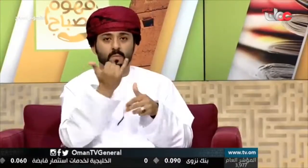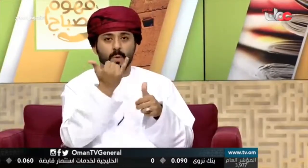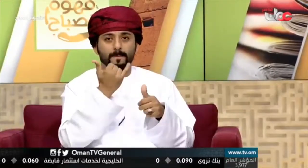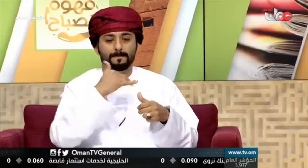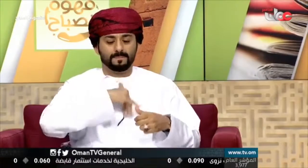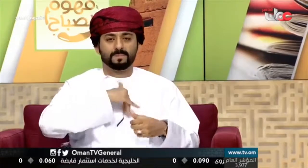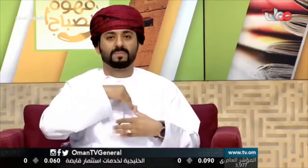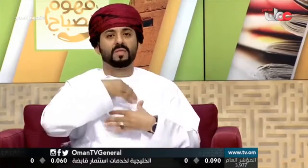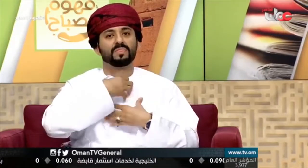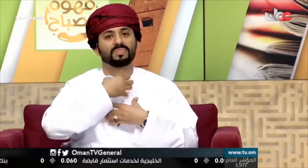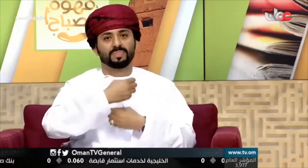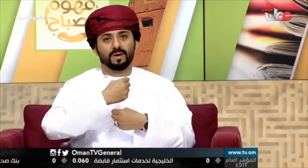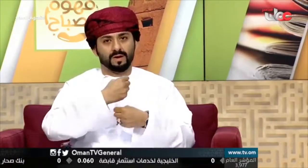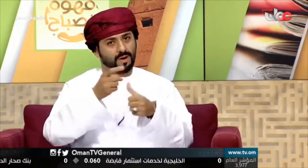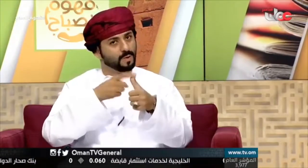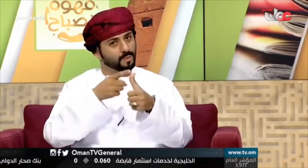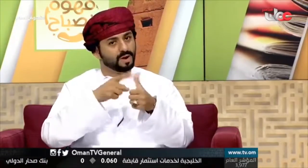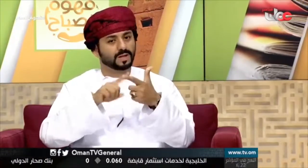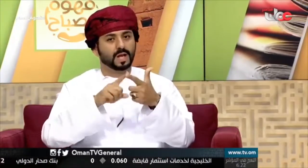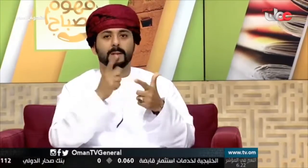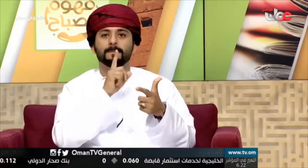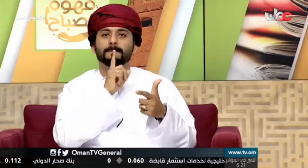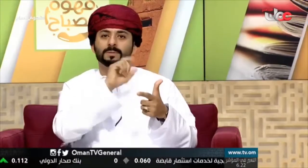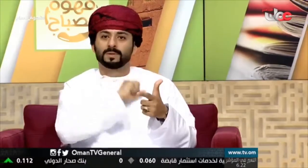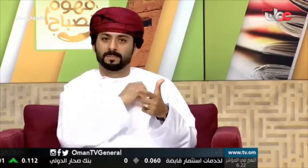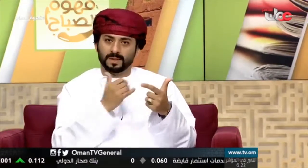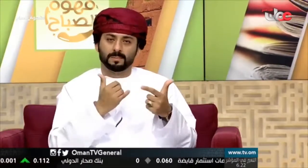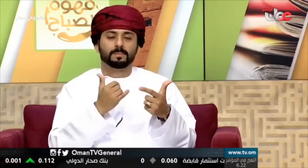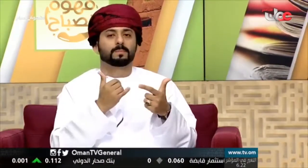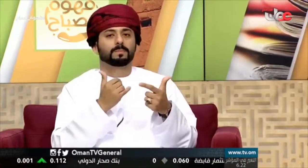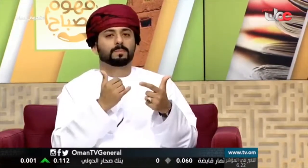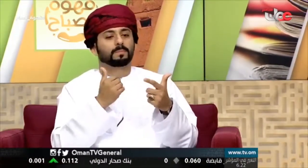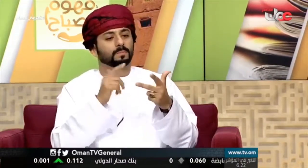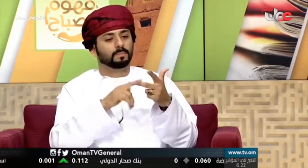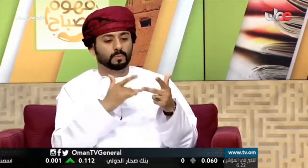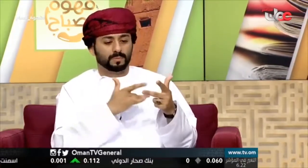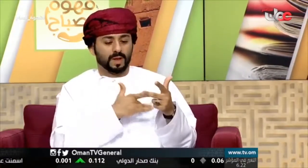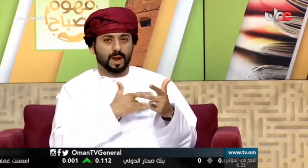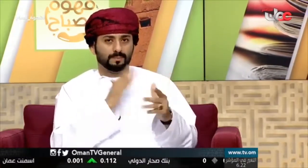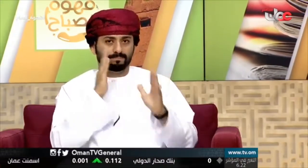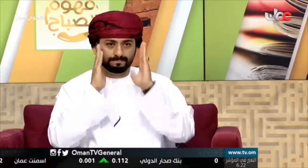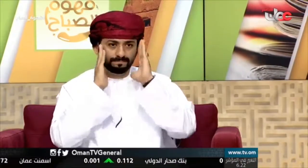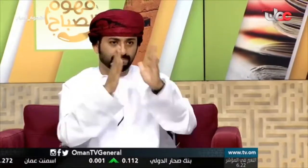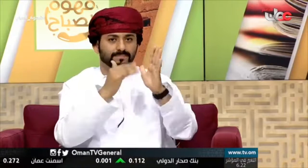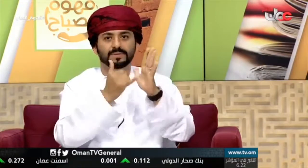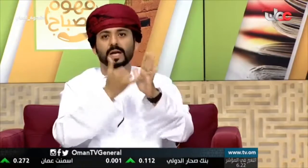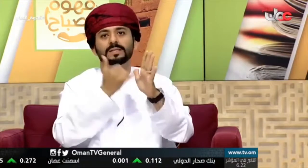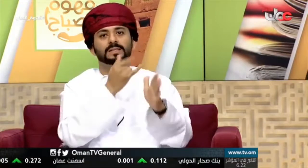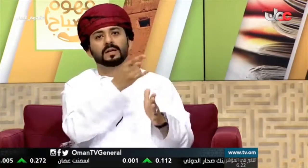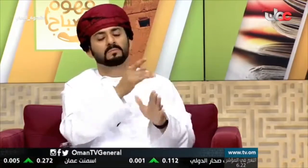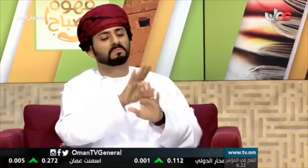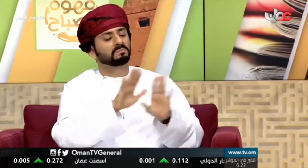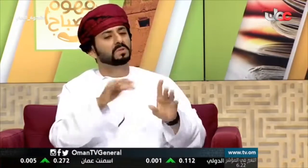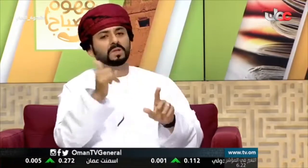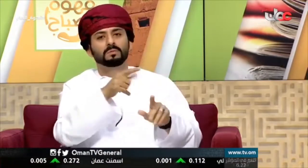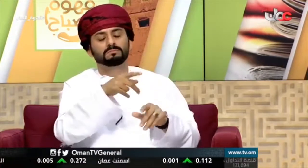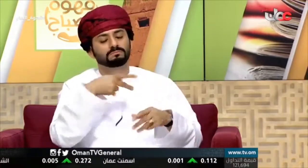الله أنه عنده الثقة بالنفس أولا، وبعدين يبدأ بالبسملة، ويعني يركز على عمله